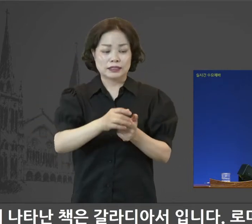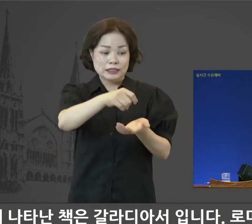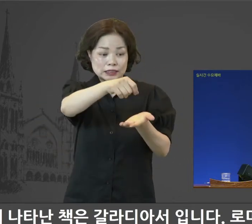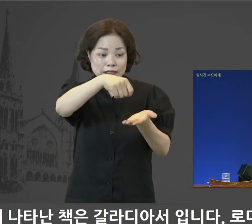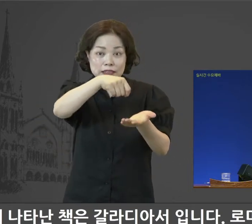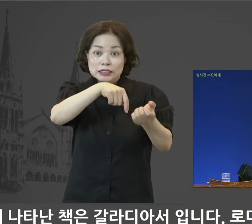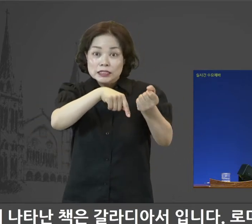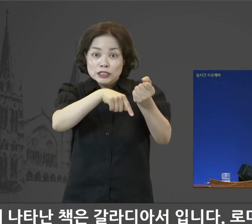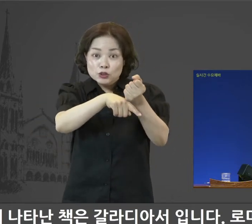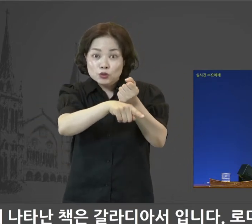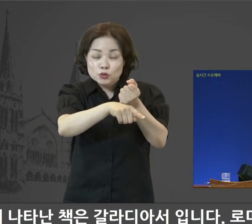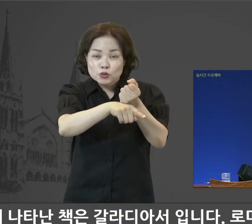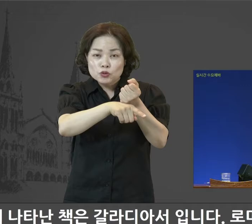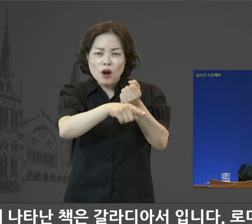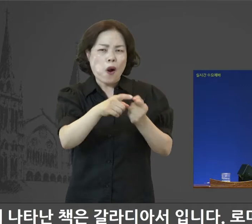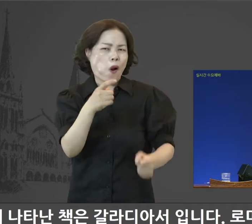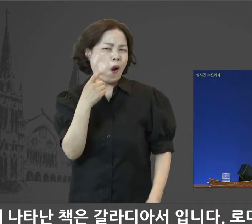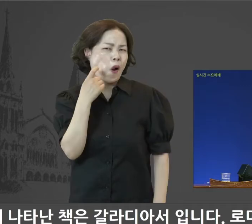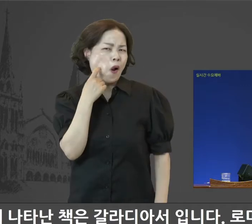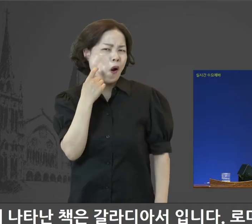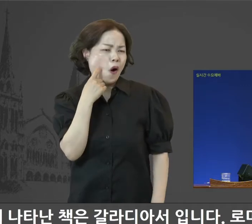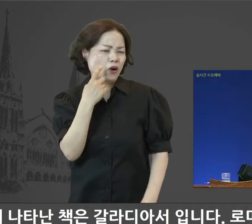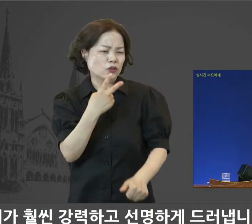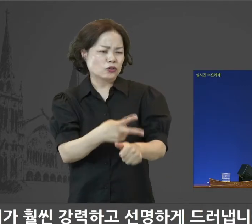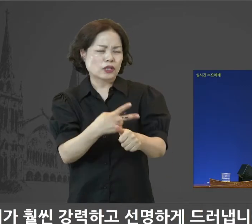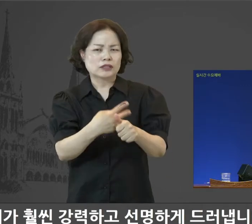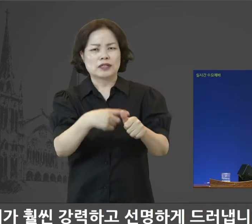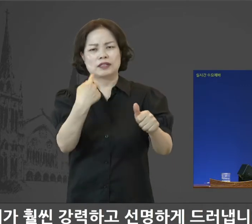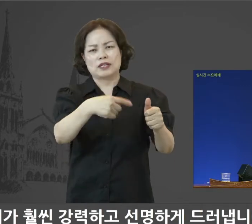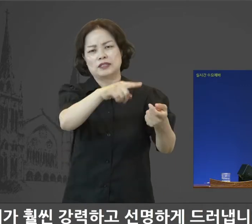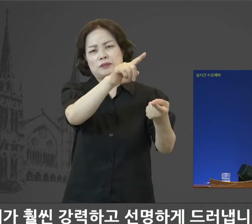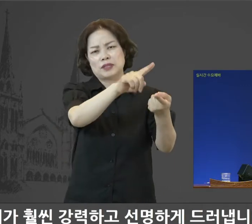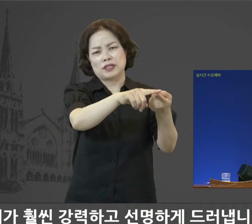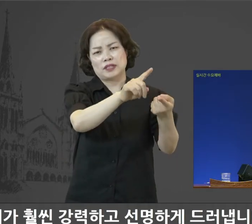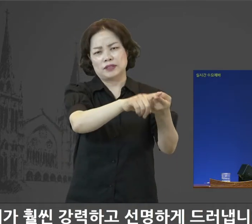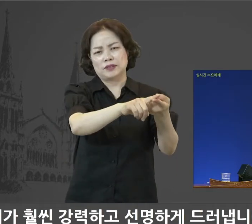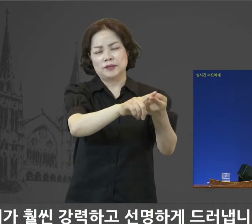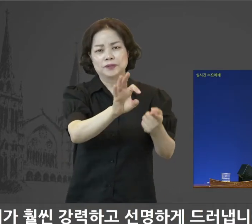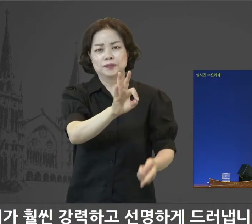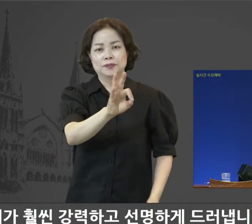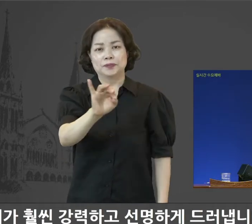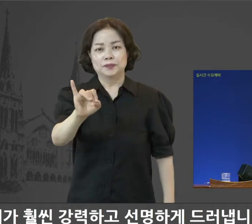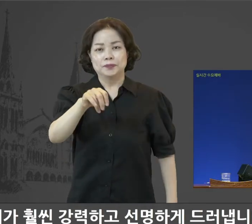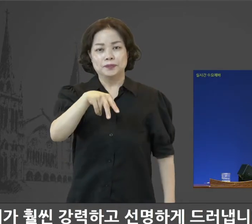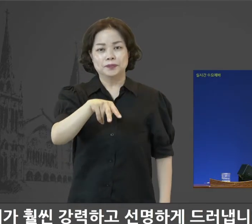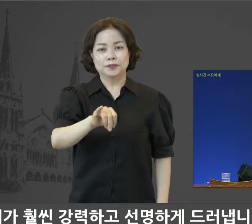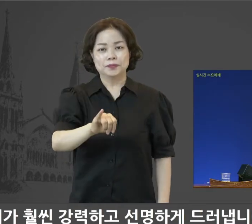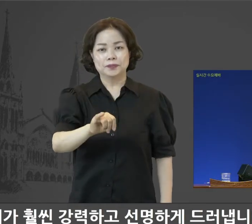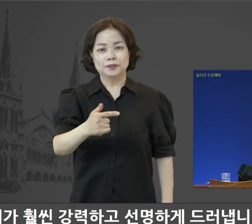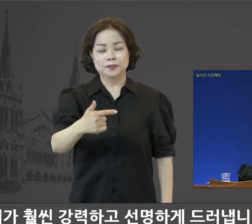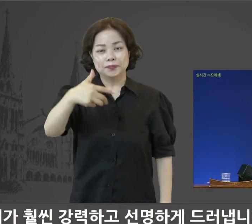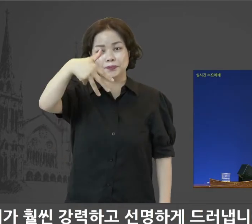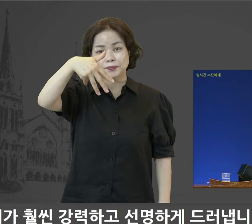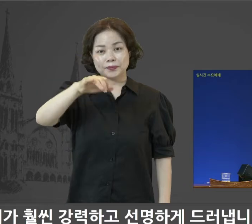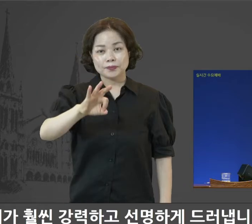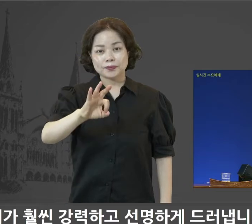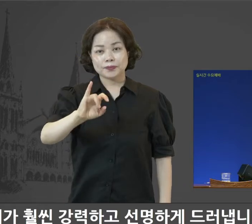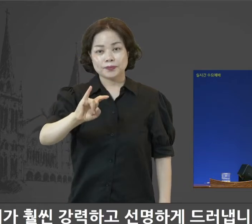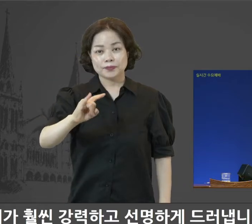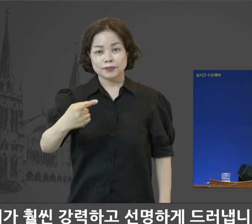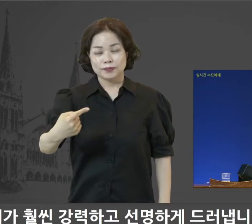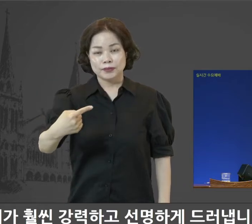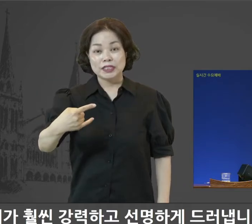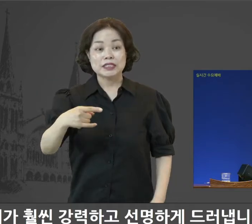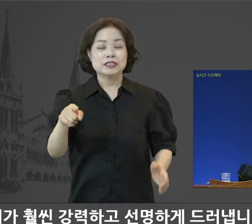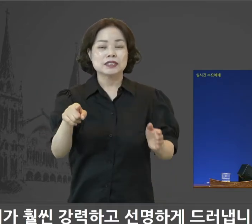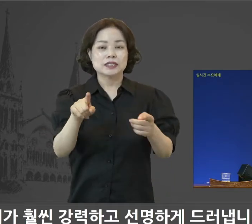이유가 바로 거짓 교사들의 가르침에 대항해서 이 이신칭의의 복음을 사수하기 위해서